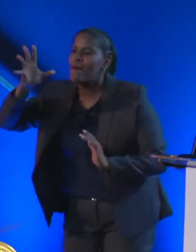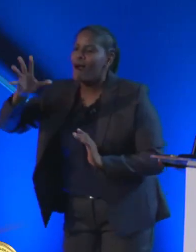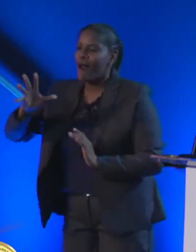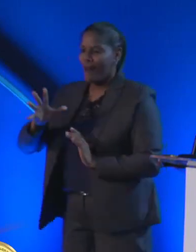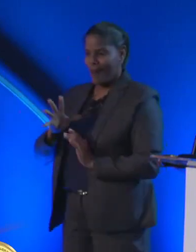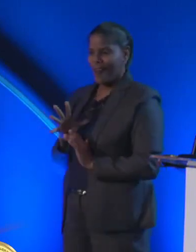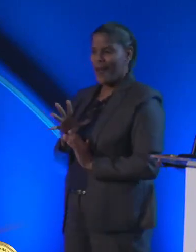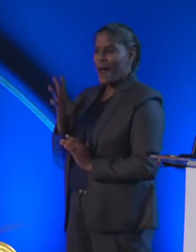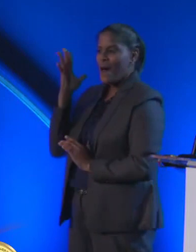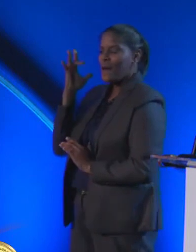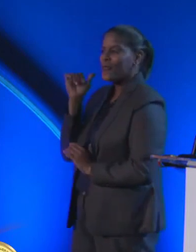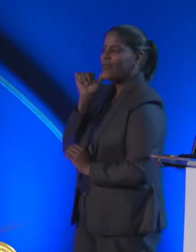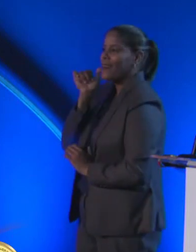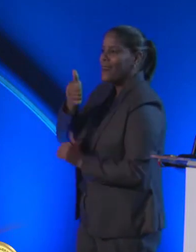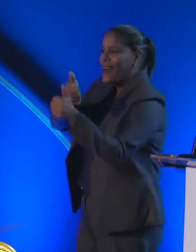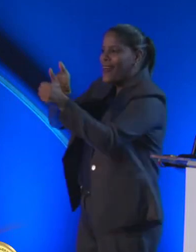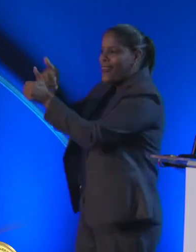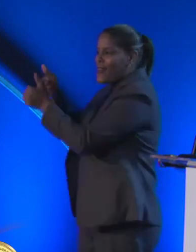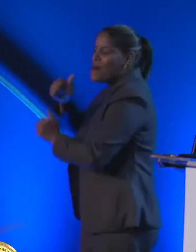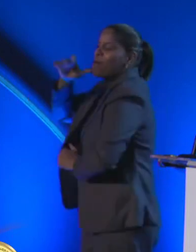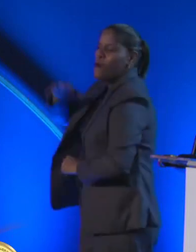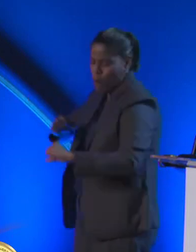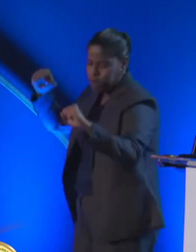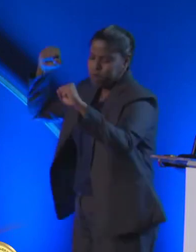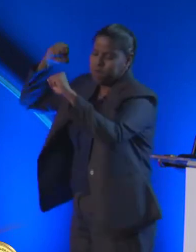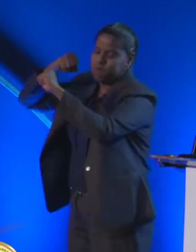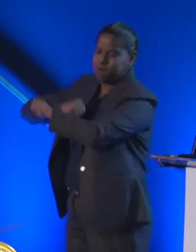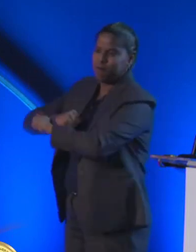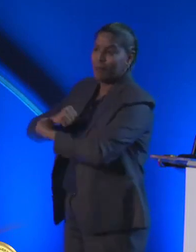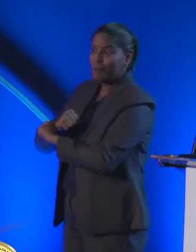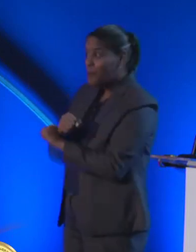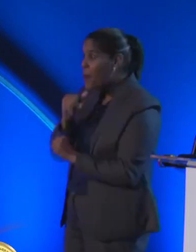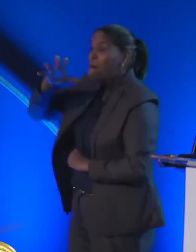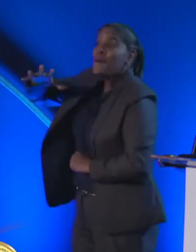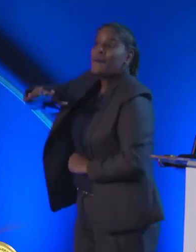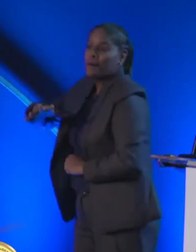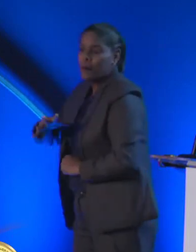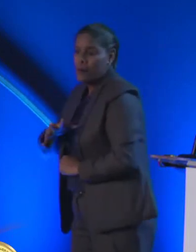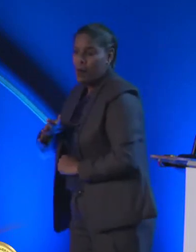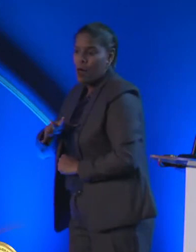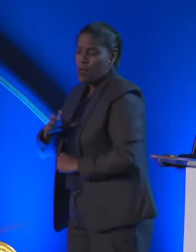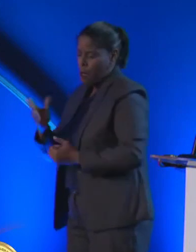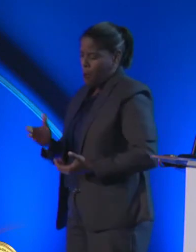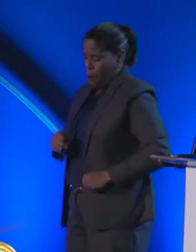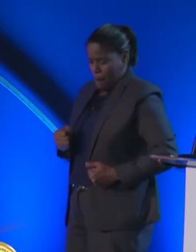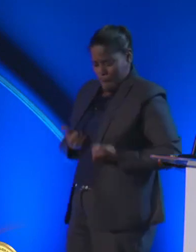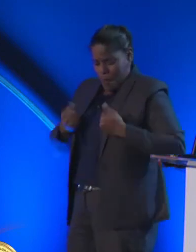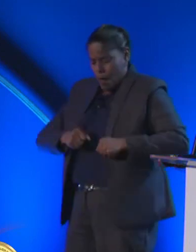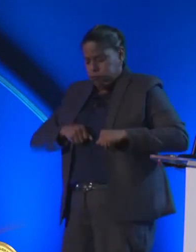porque cada mujer que ha luchado cada mujer que ha ofrendado su